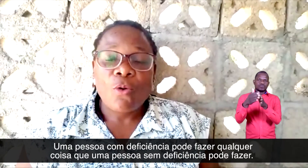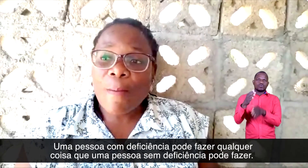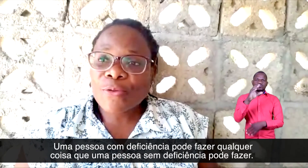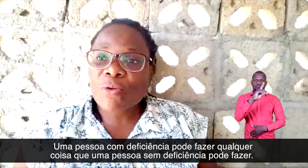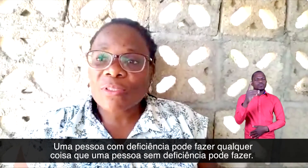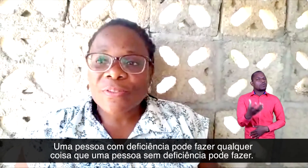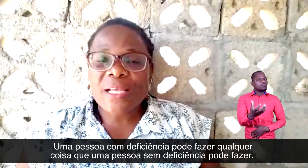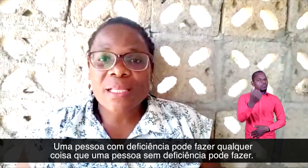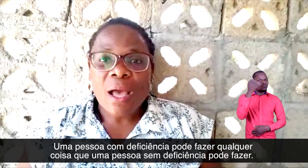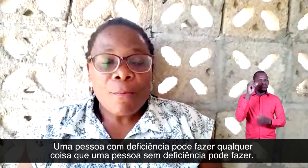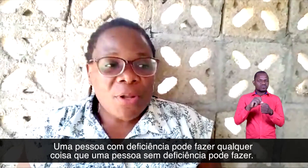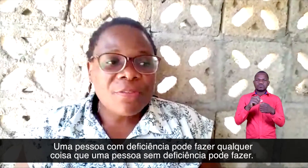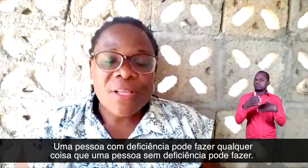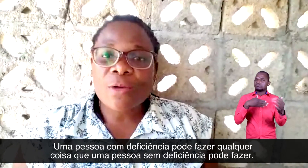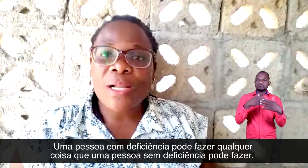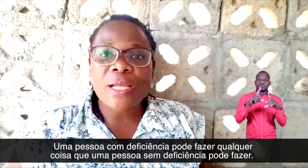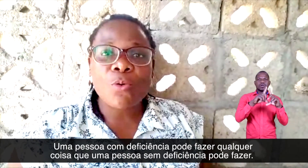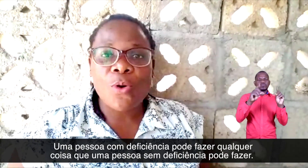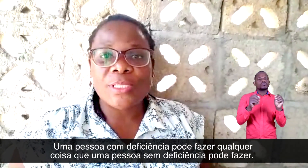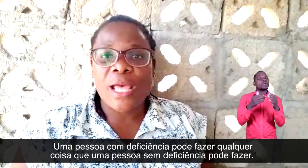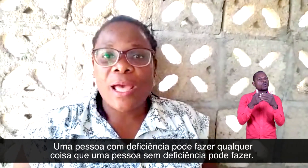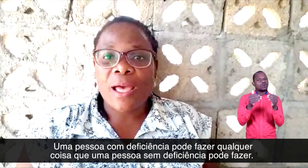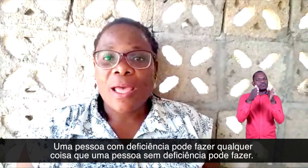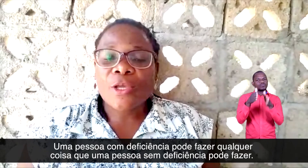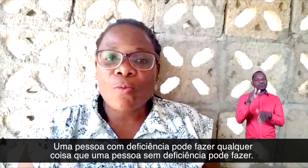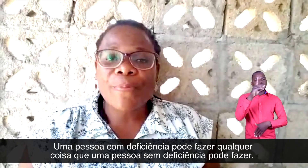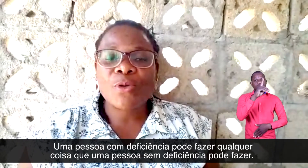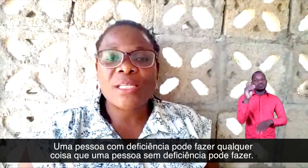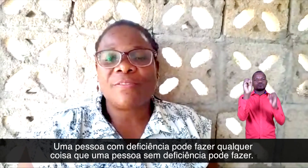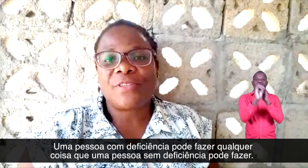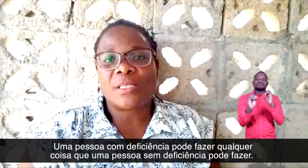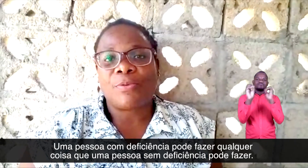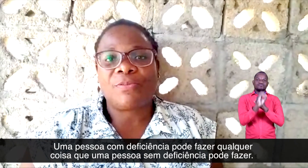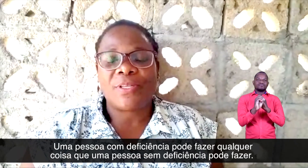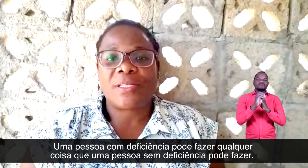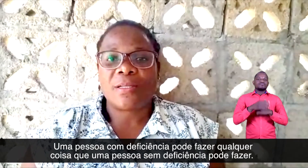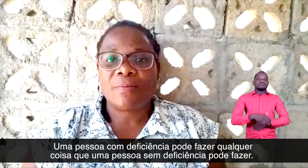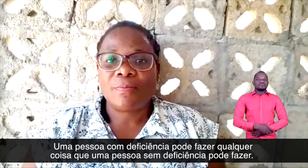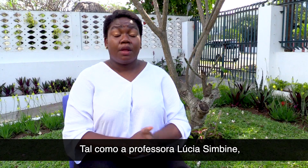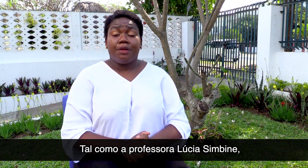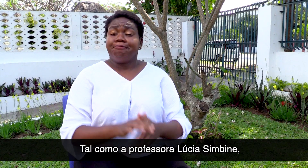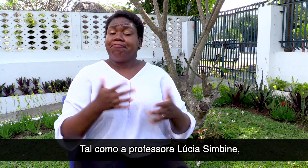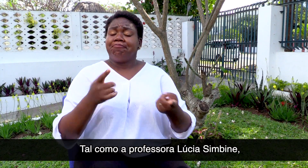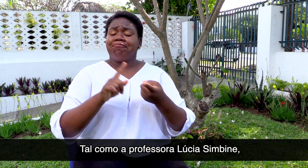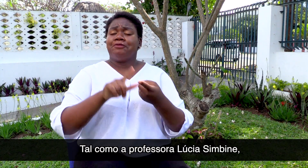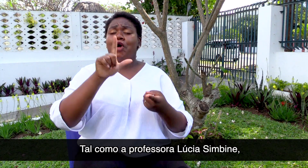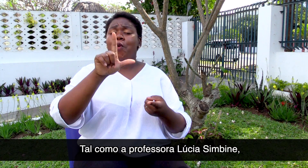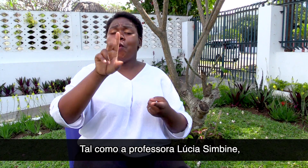Uma pessoa com deficiência pode fazer qualquer coisa que uma pessoa sem deficiência pode fazer. Tal como